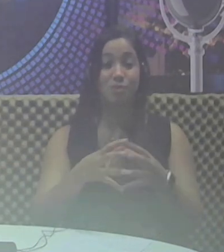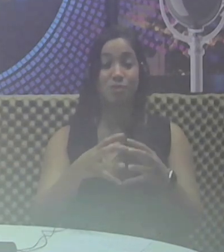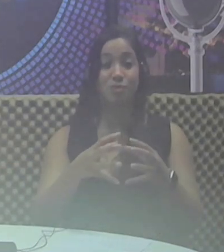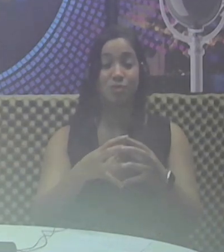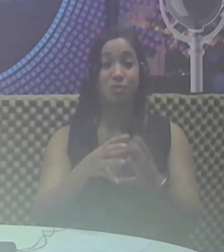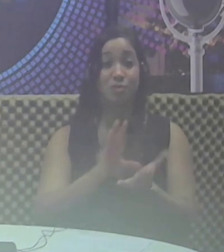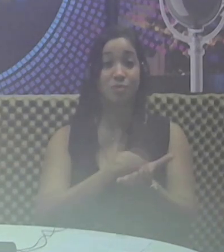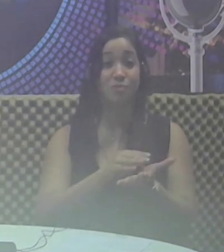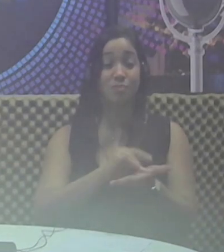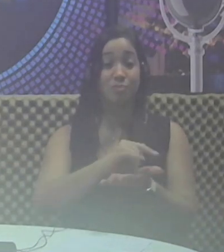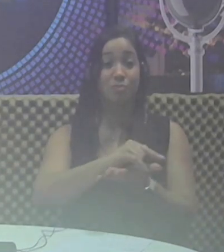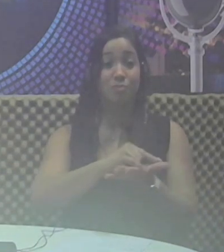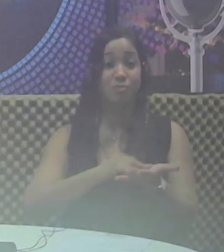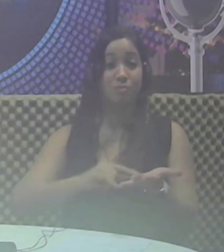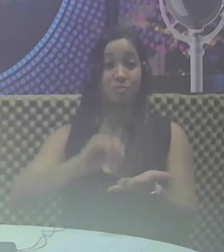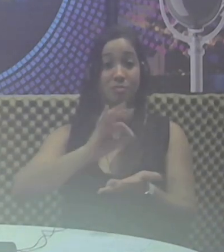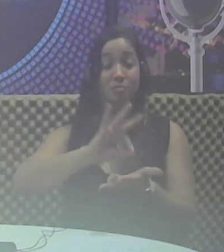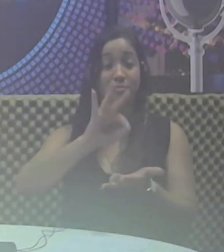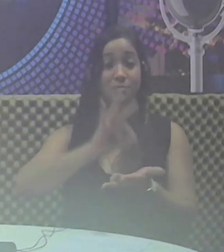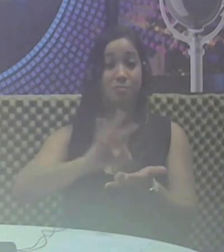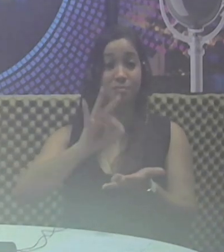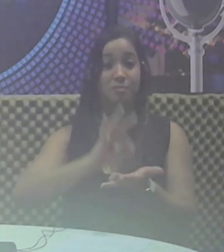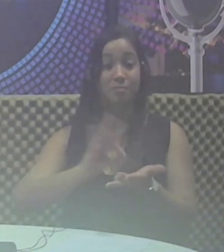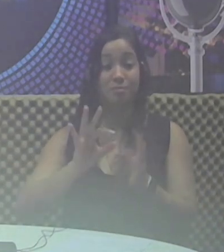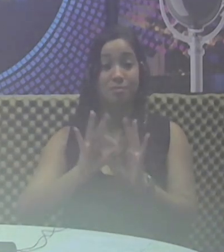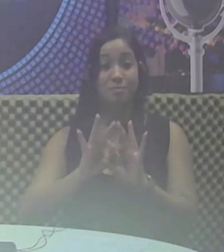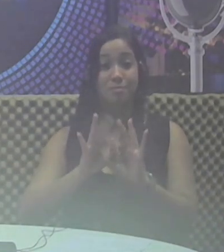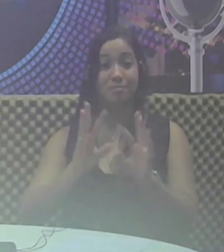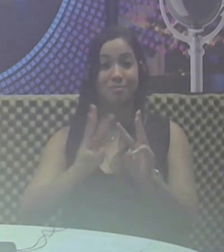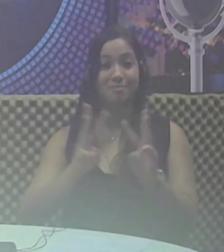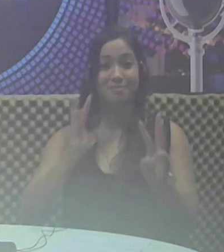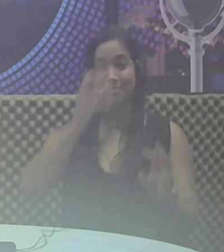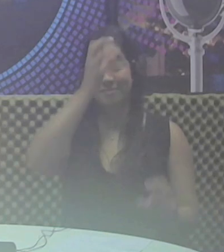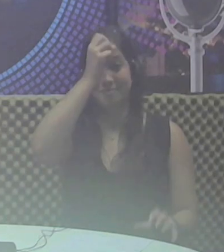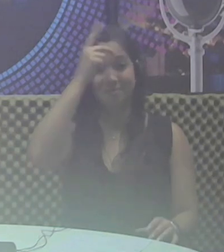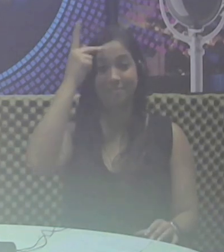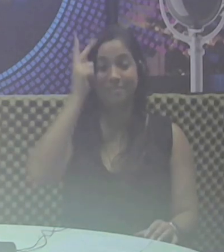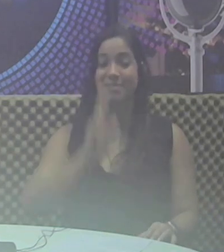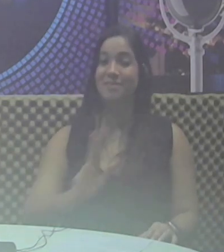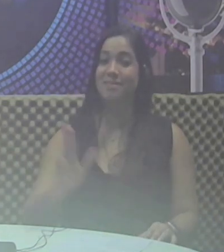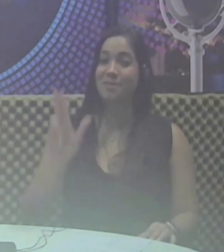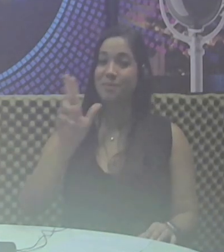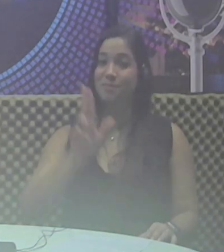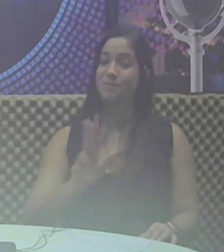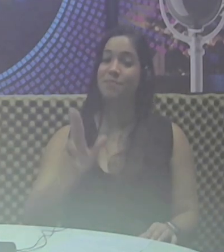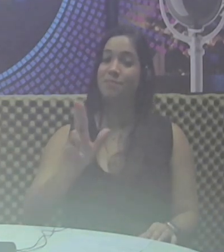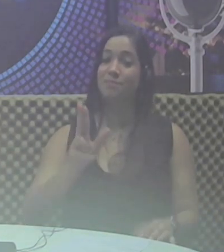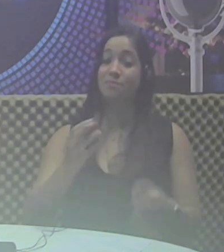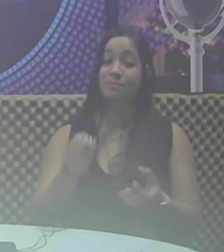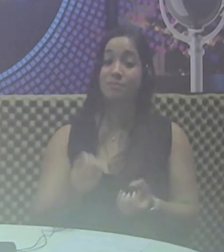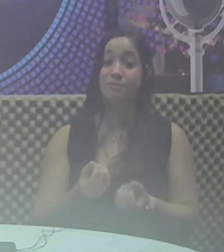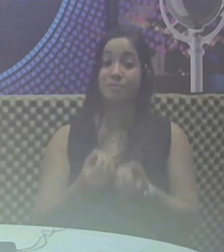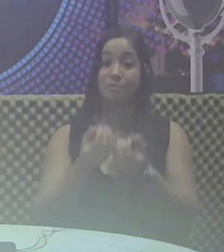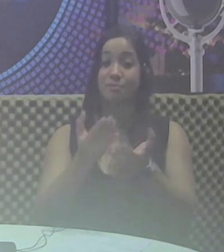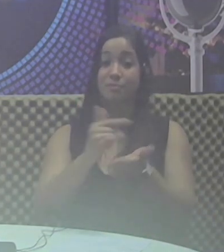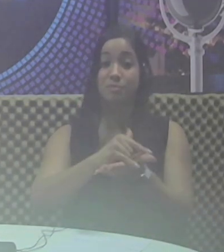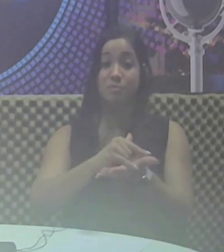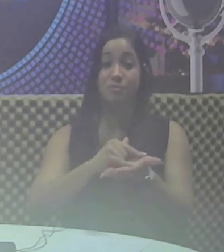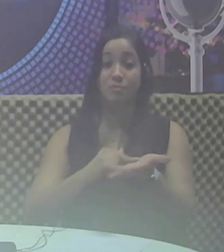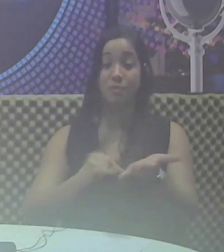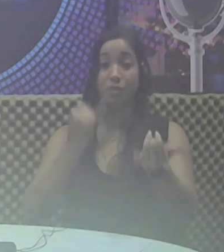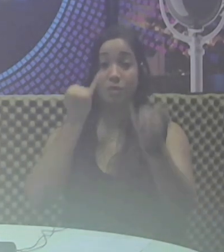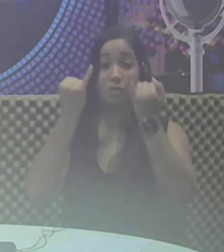e preencher um formulário disponibilizado no portal da Prefeitura de Uberlândia e entregar o documento com as